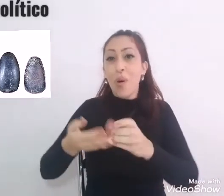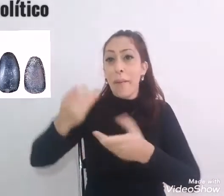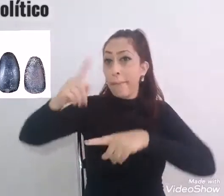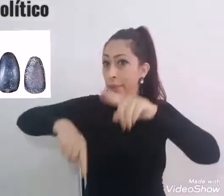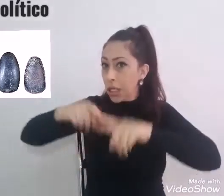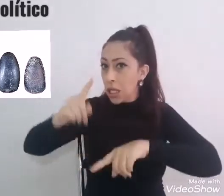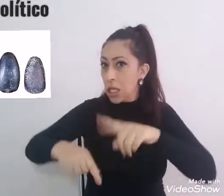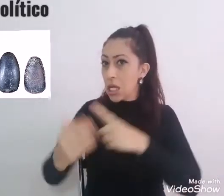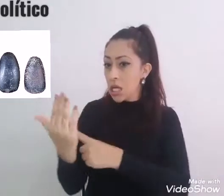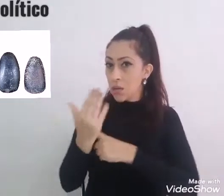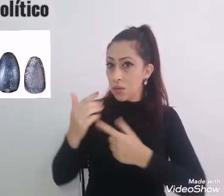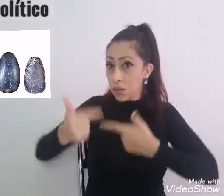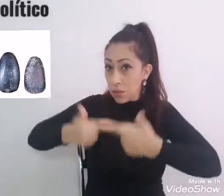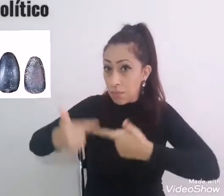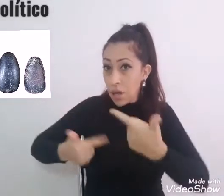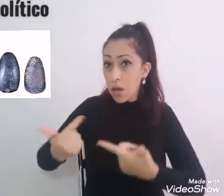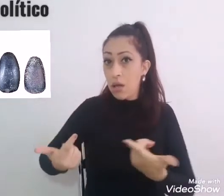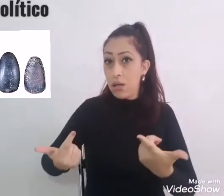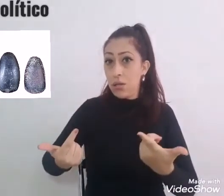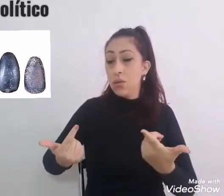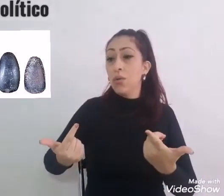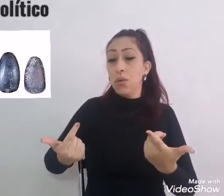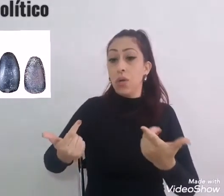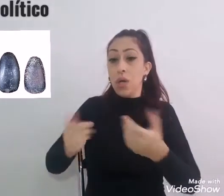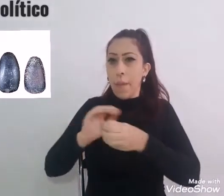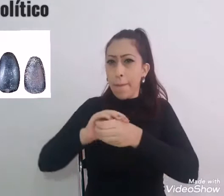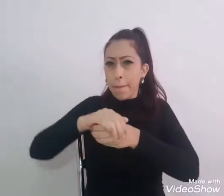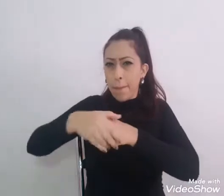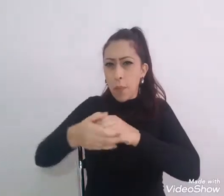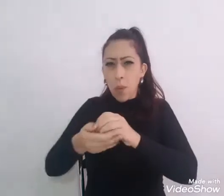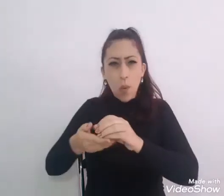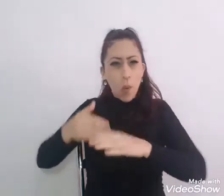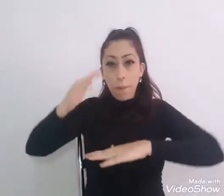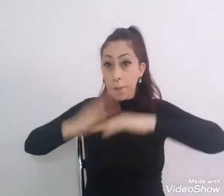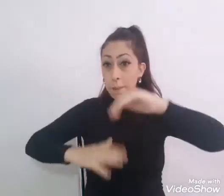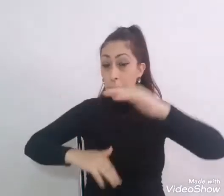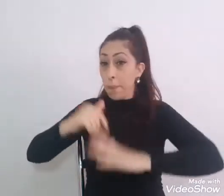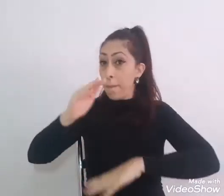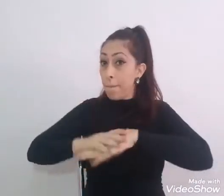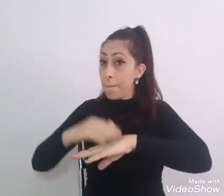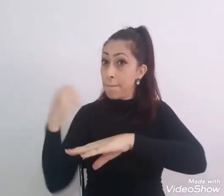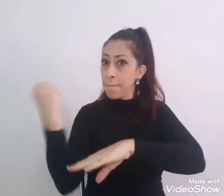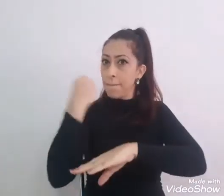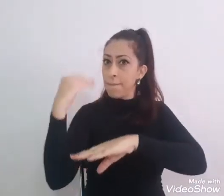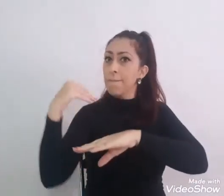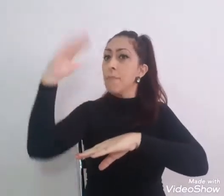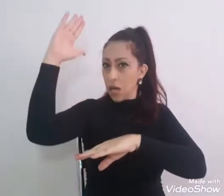as ferramentas de trabalho. Por isso mesmo, eles criaram ferramentas e instrumentos e armas mais